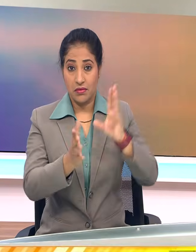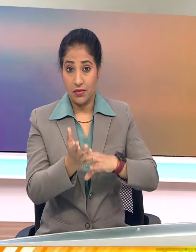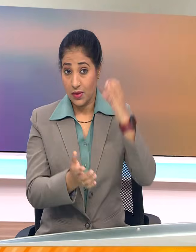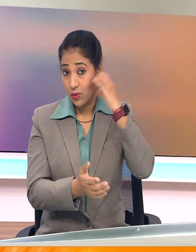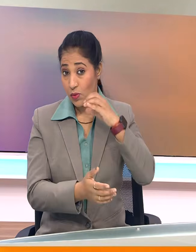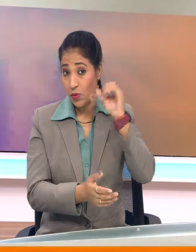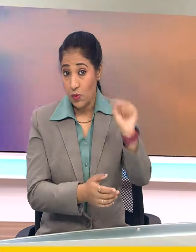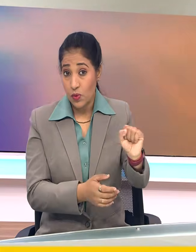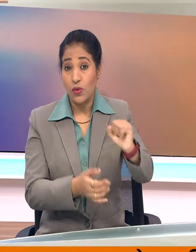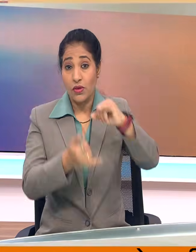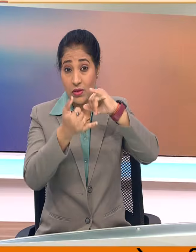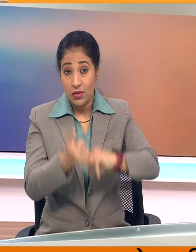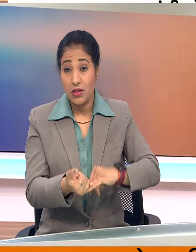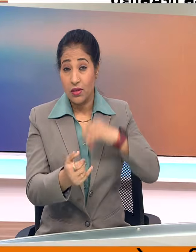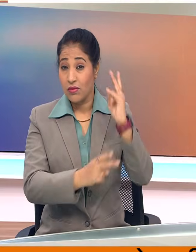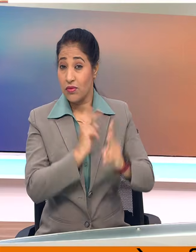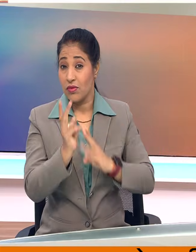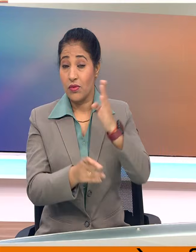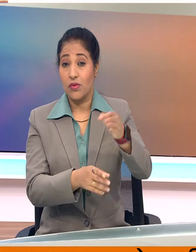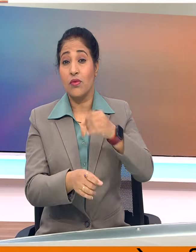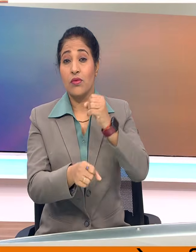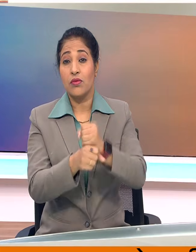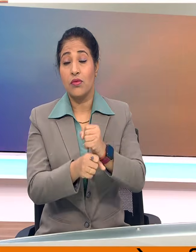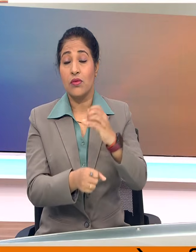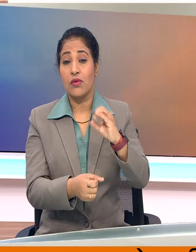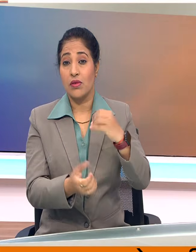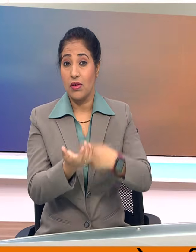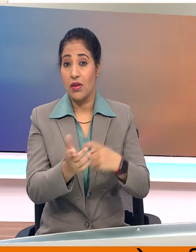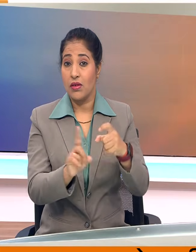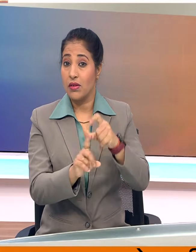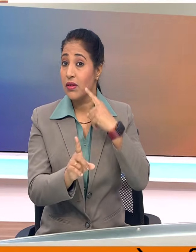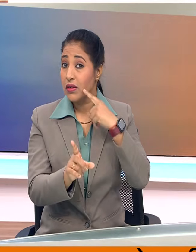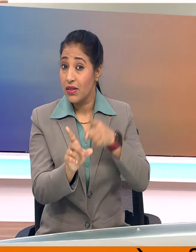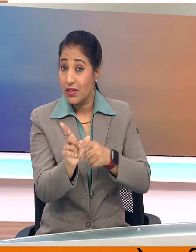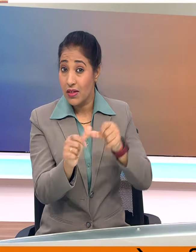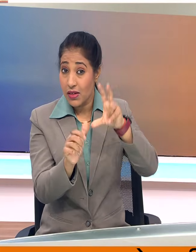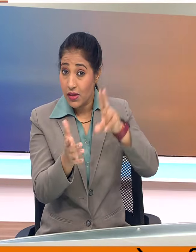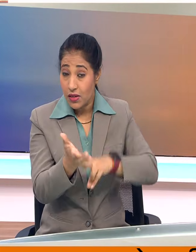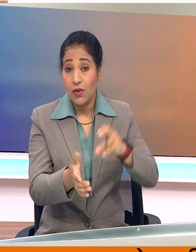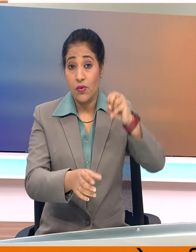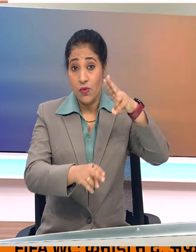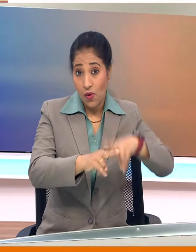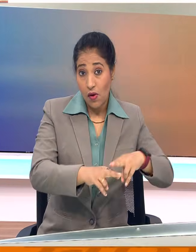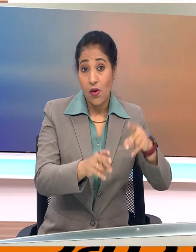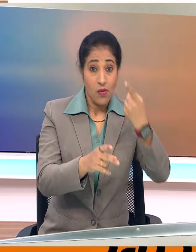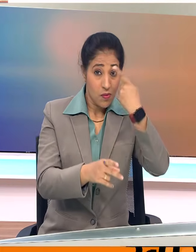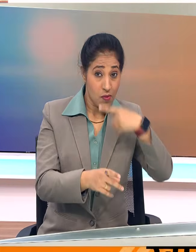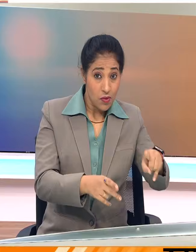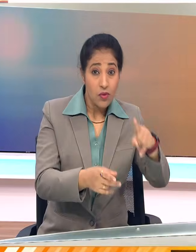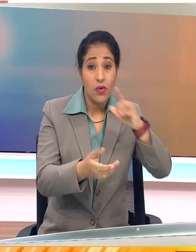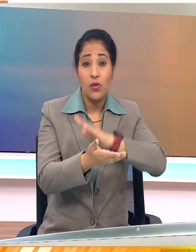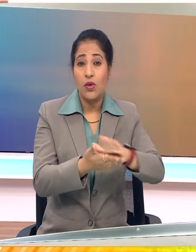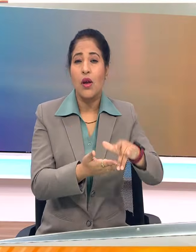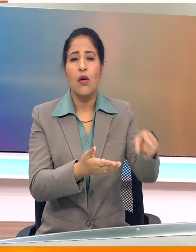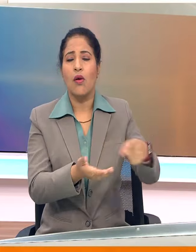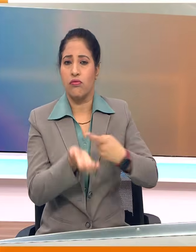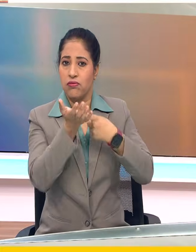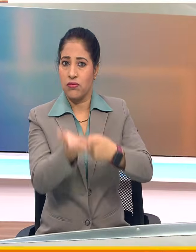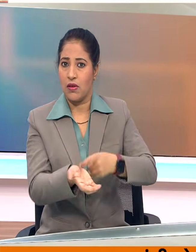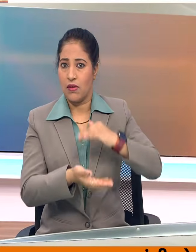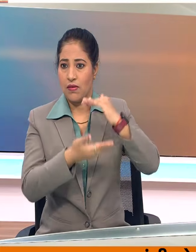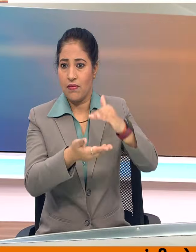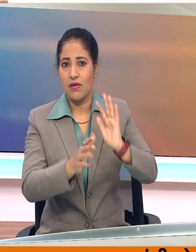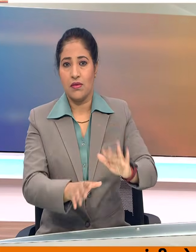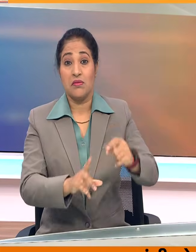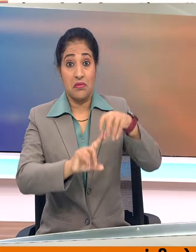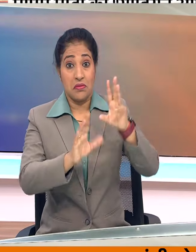प्रधानमंत्री नरेंद्र मोदी को सेशल्स में गार्डियन ऑफ द ब्लू होराइजन सम्मान से सम्मानित किया गया। ये